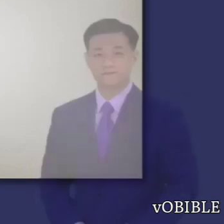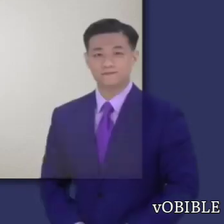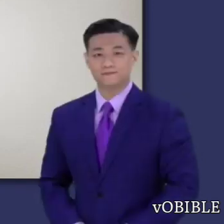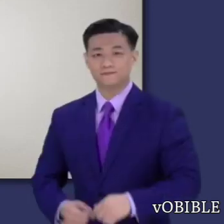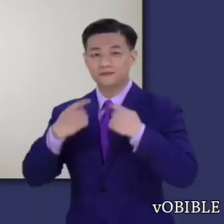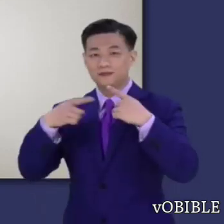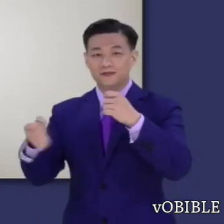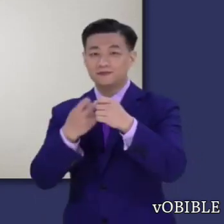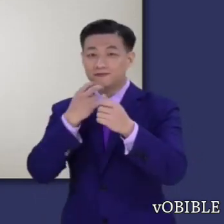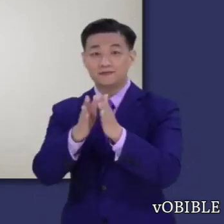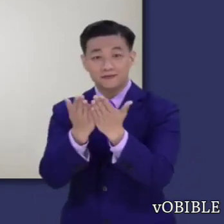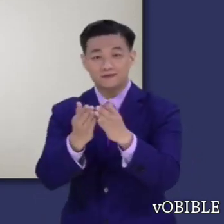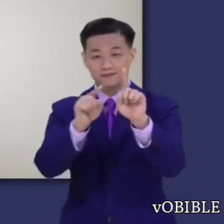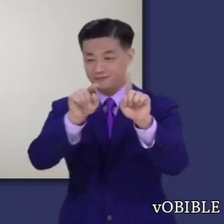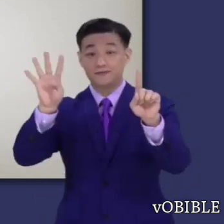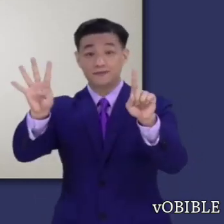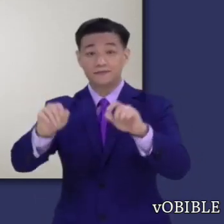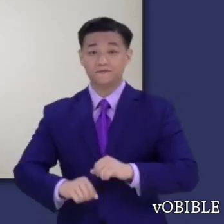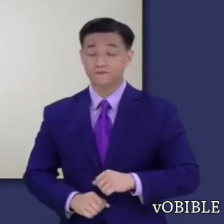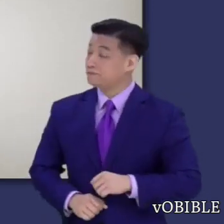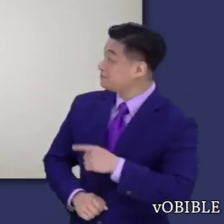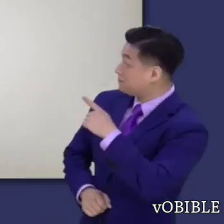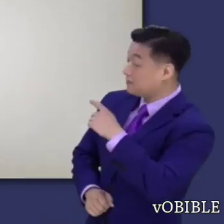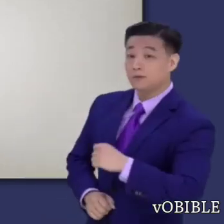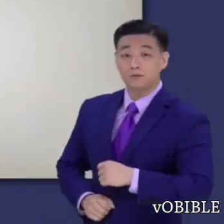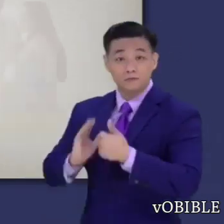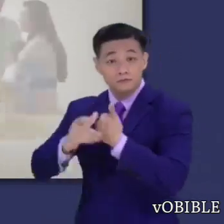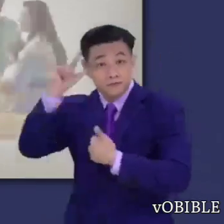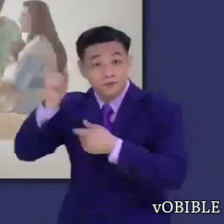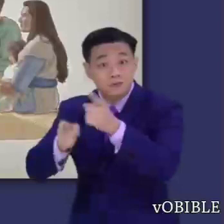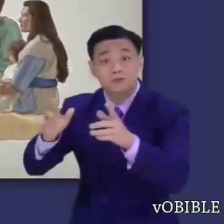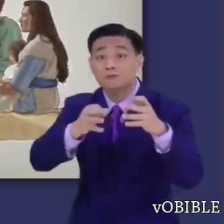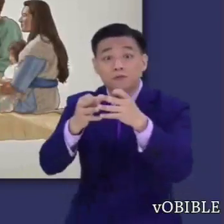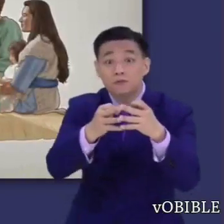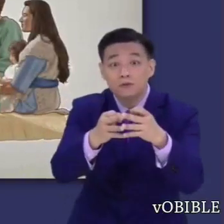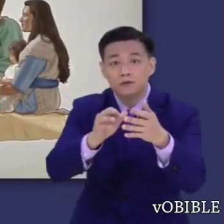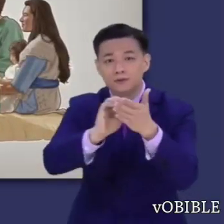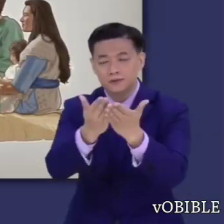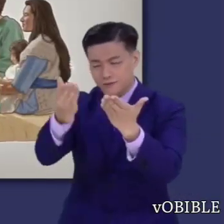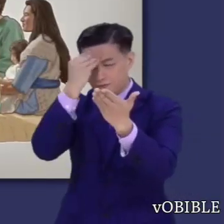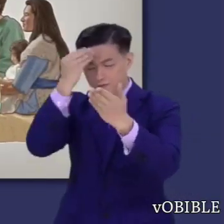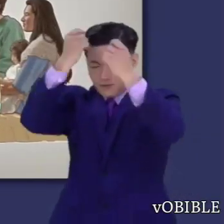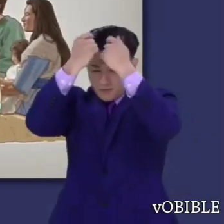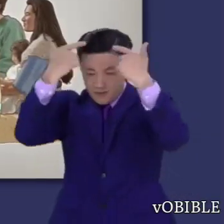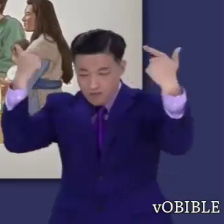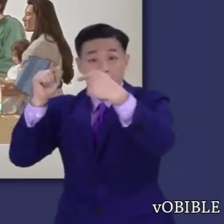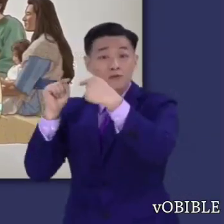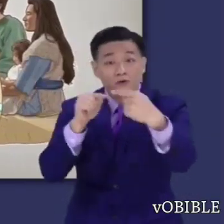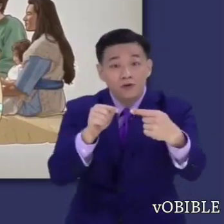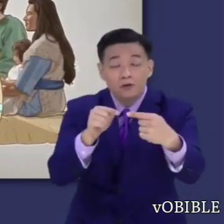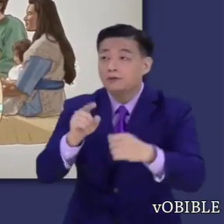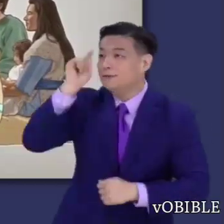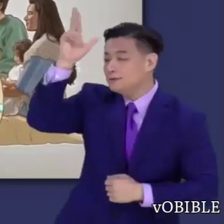罗西书一共有4章。第一章，使徒保罗勉励哥罗西的基督徒要